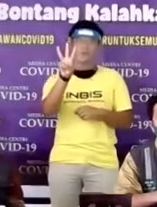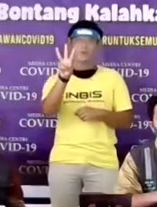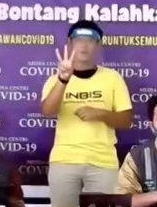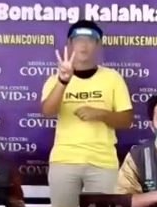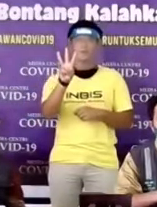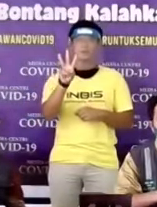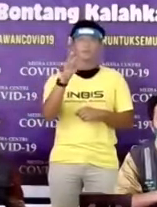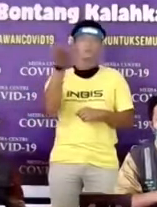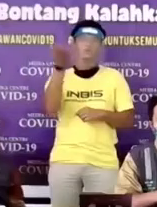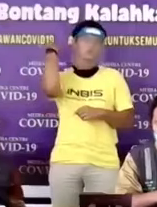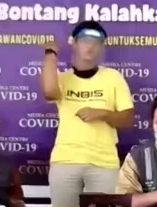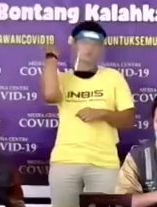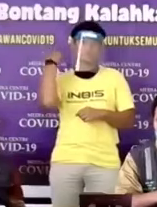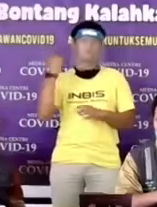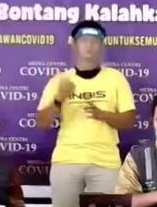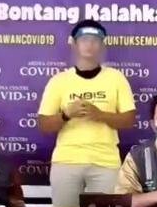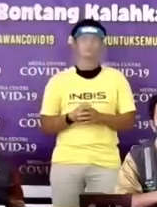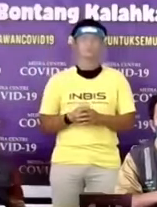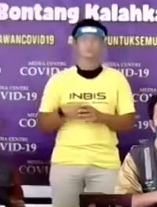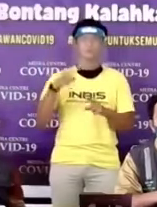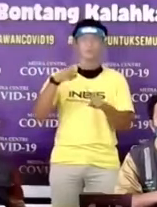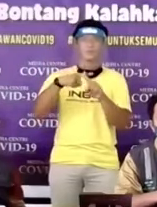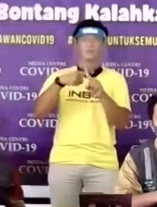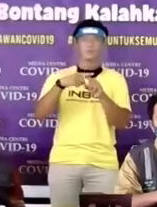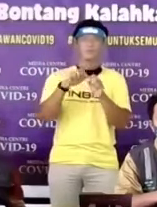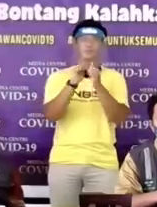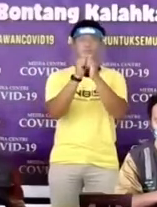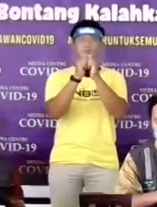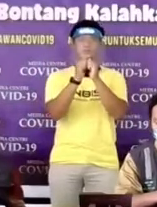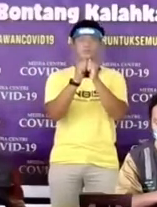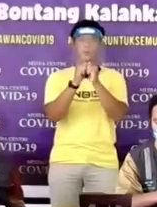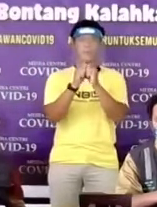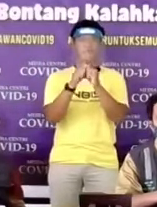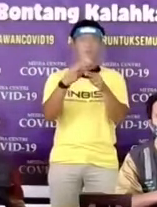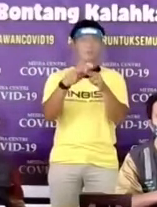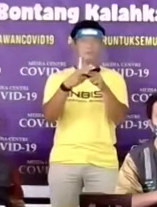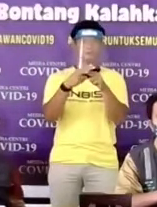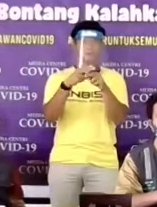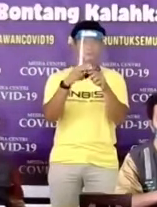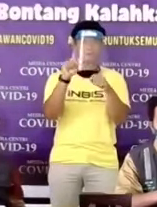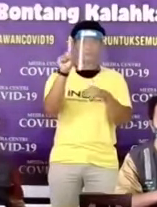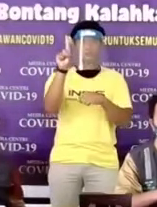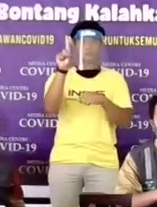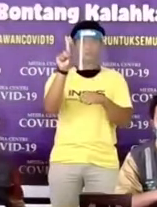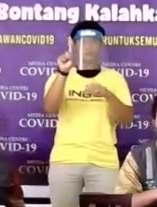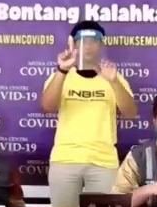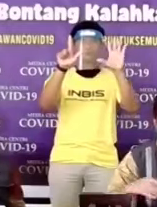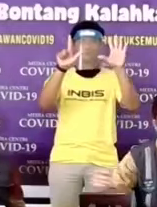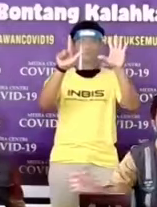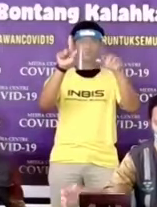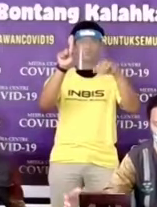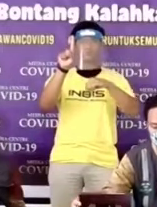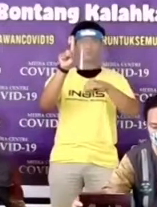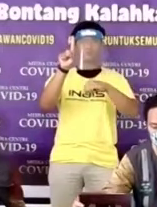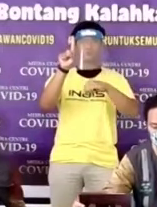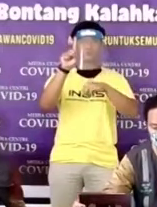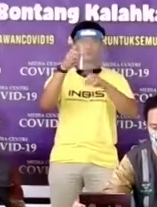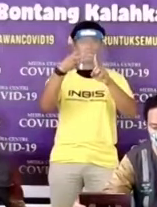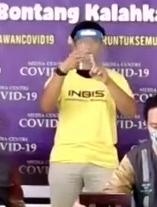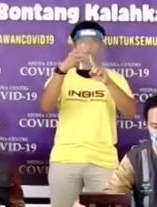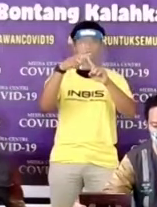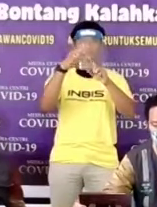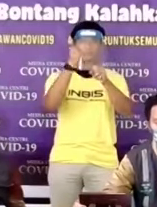ada penambahan satu kasus yang kita sebut kasus 170gg kemudian